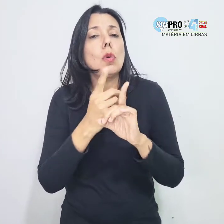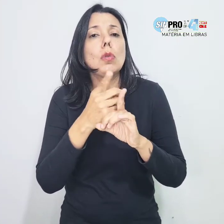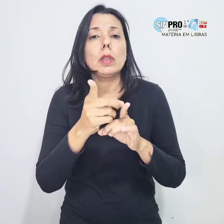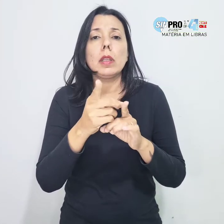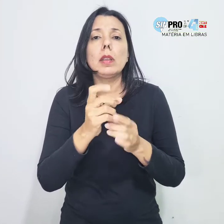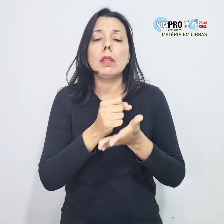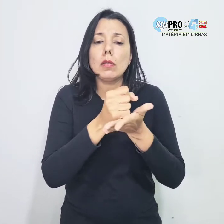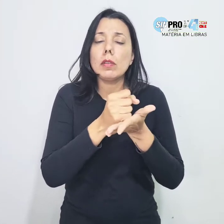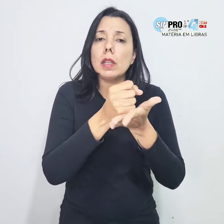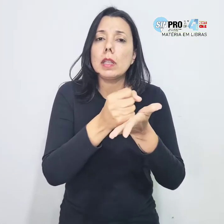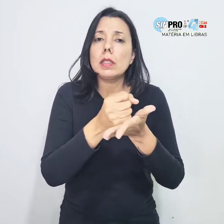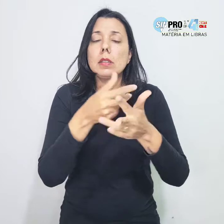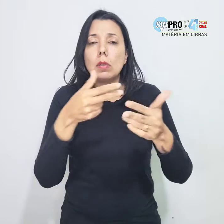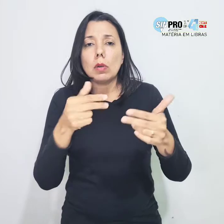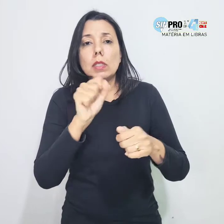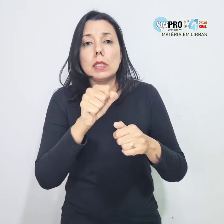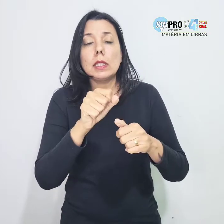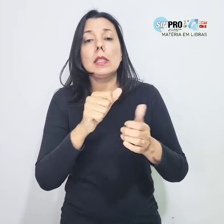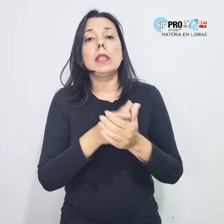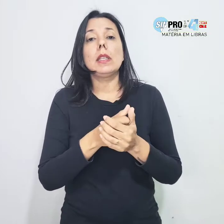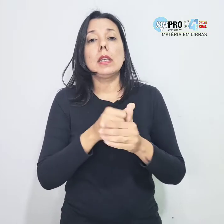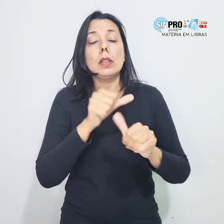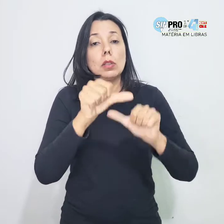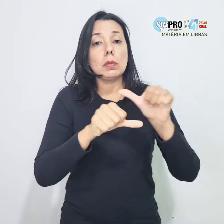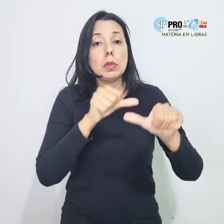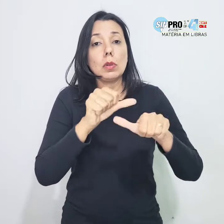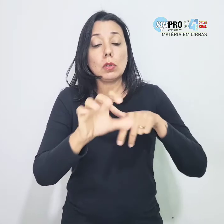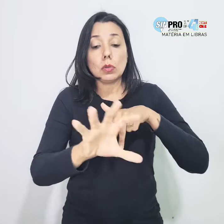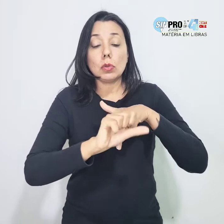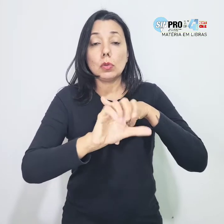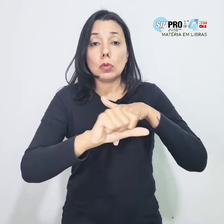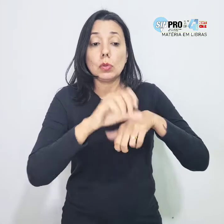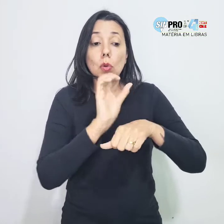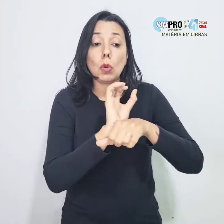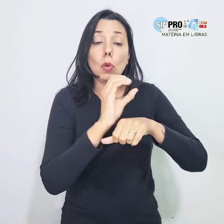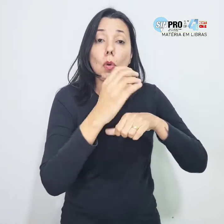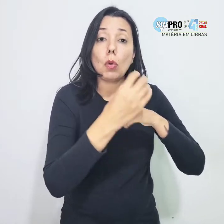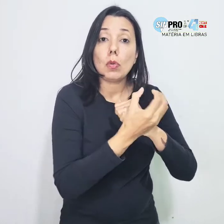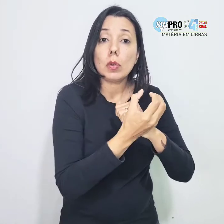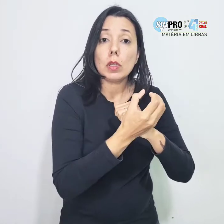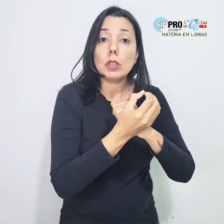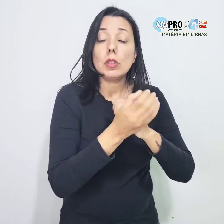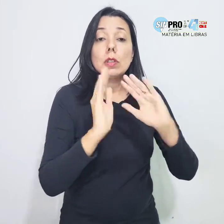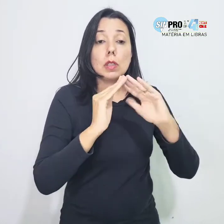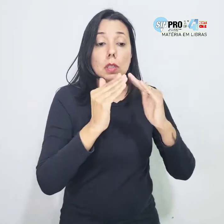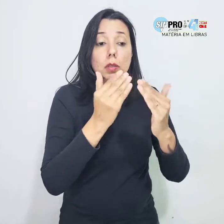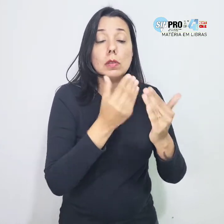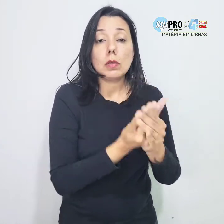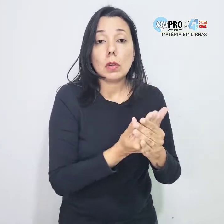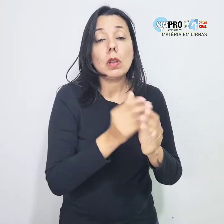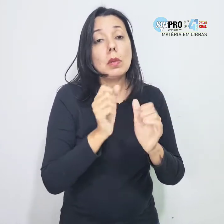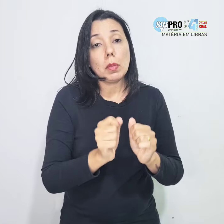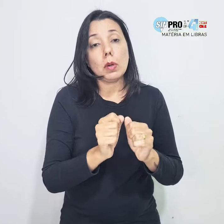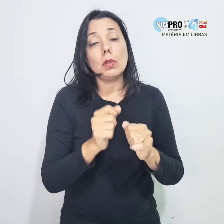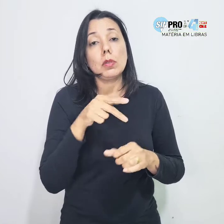fornecem evidências de que a transmissão do SARS-CoV-2 em ambientes educacionais pode ser mantida em